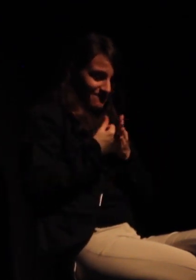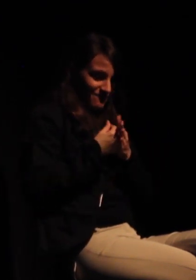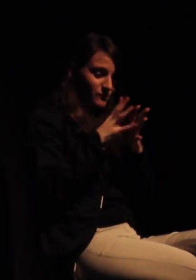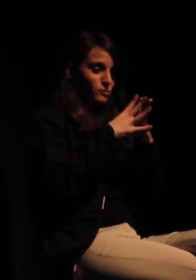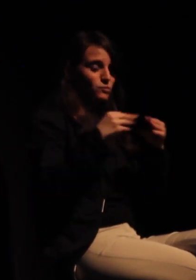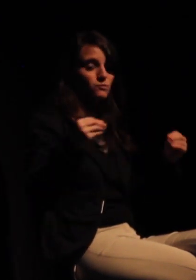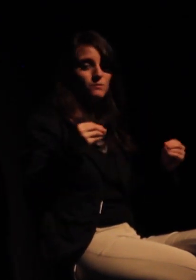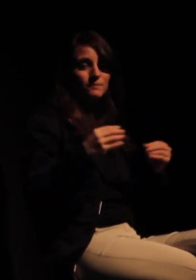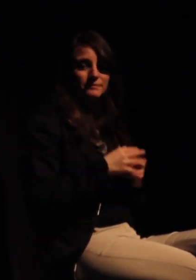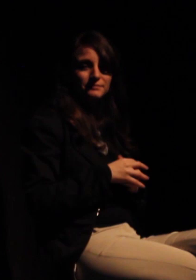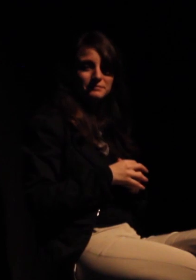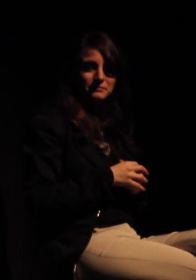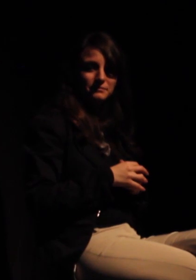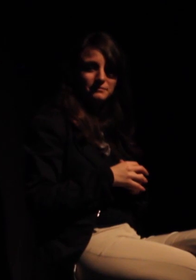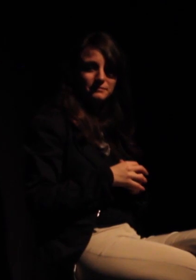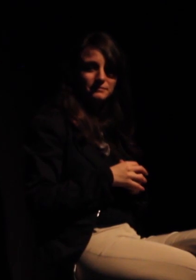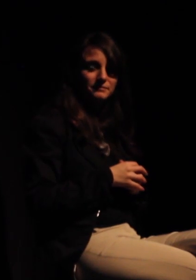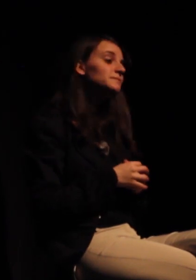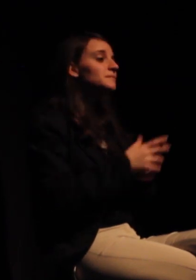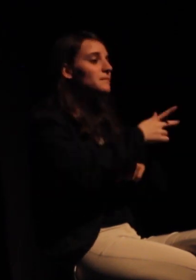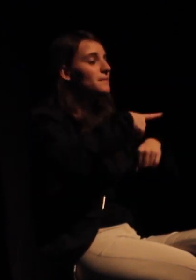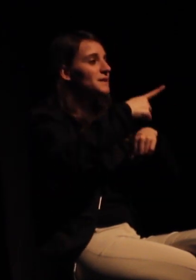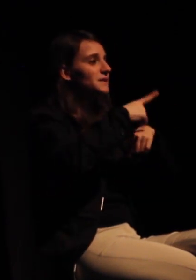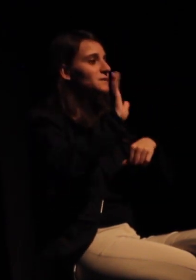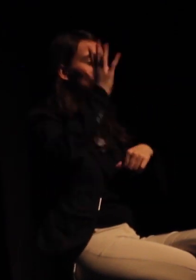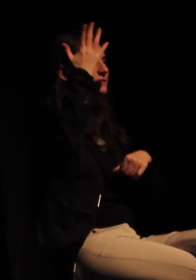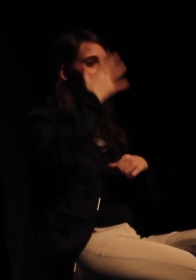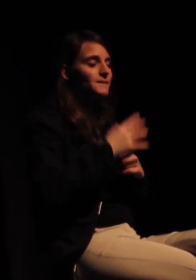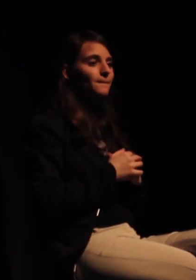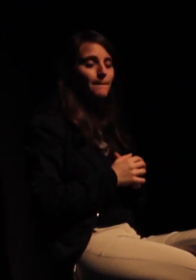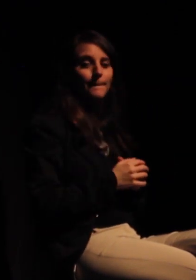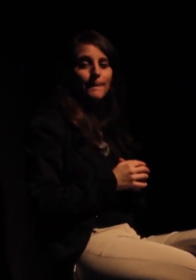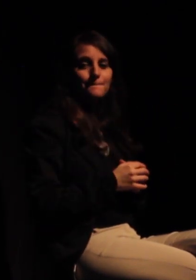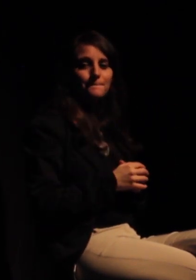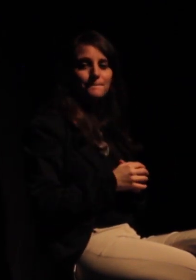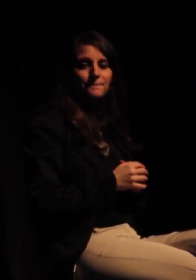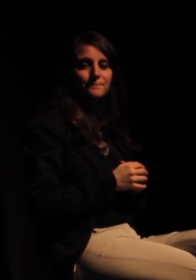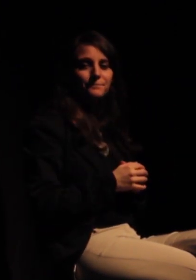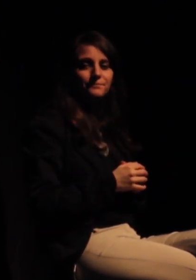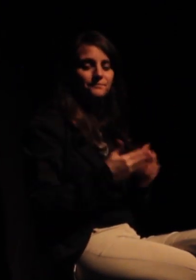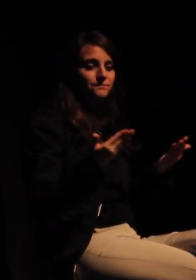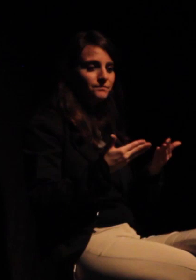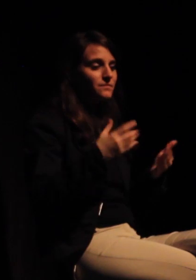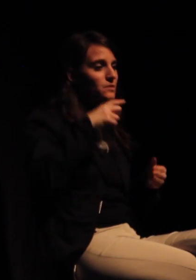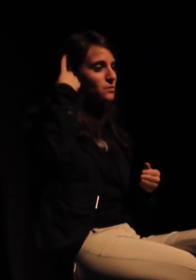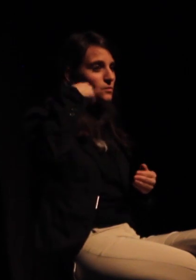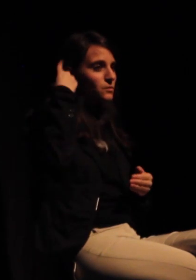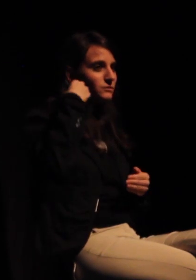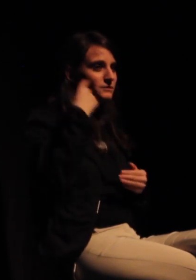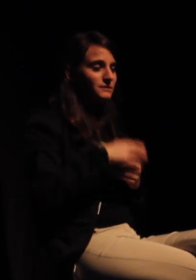sumirem. Então esse é um país em que vai se vivendo assim, nessa loucura, a